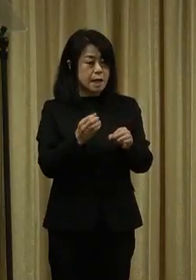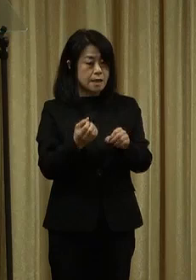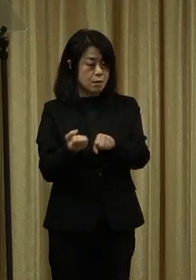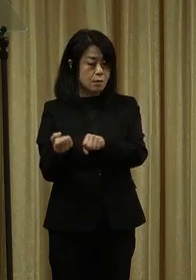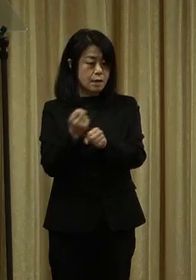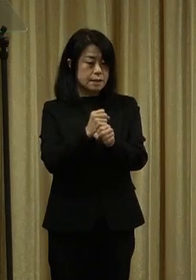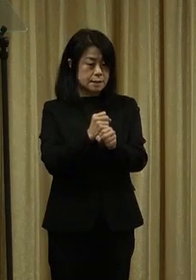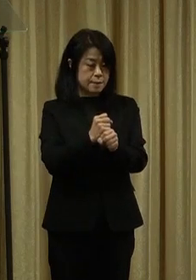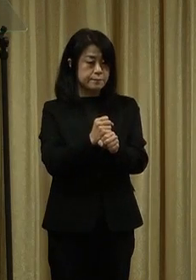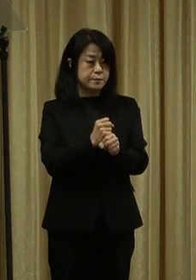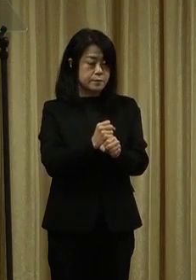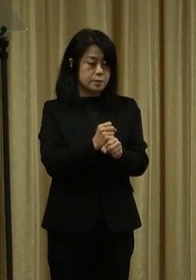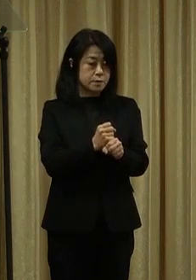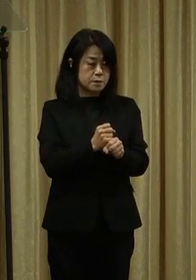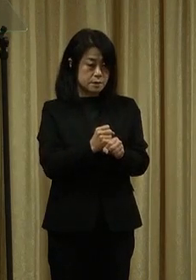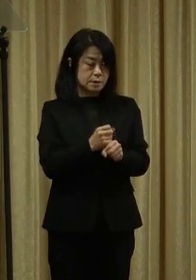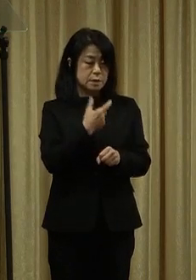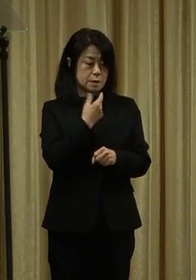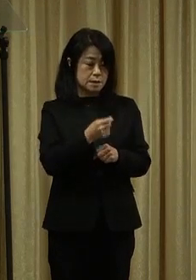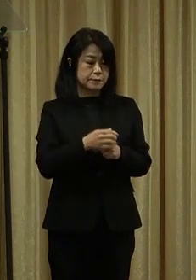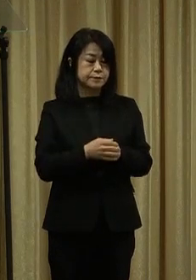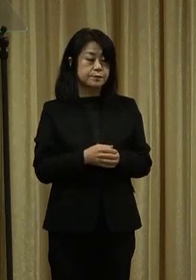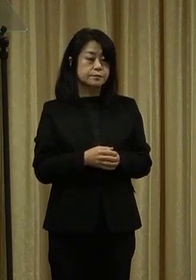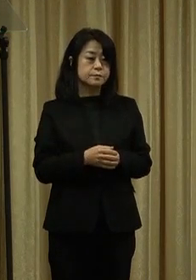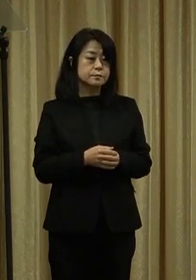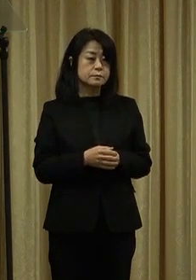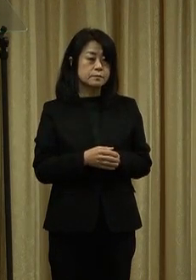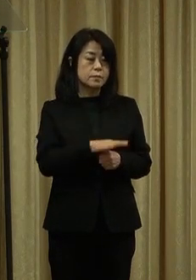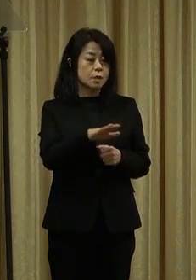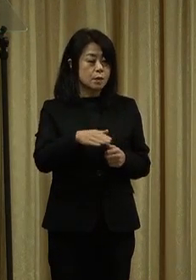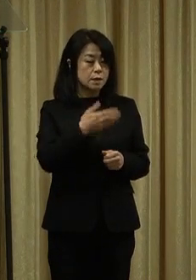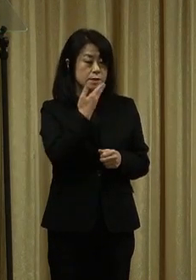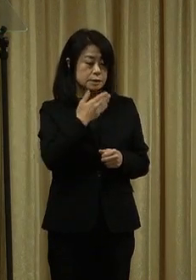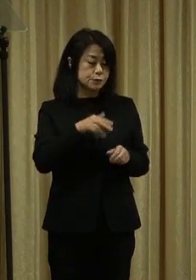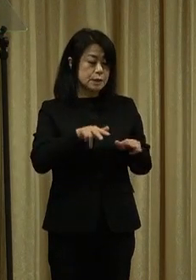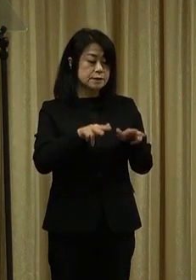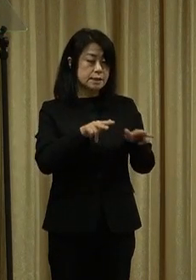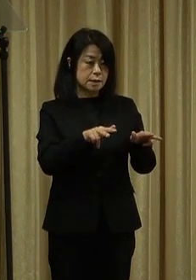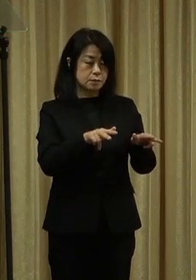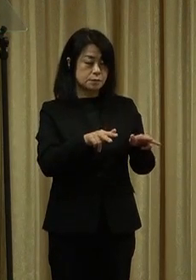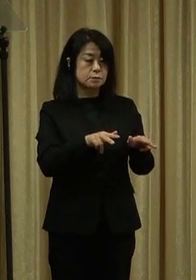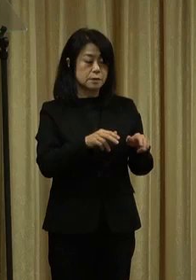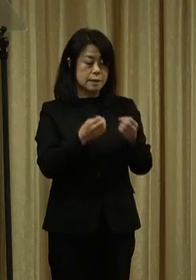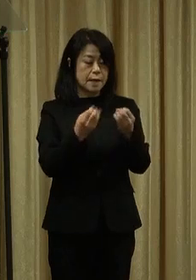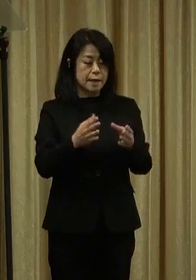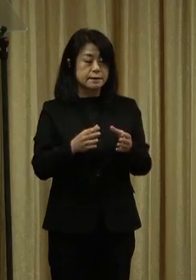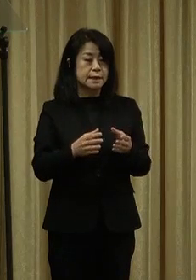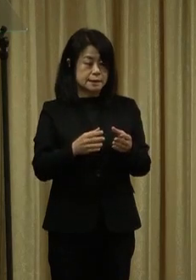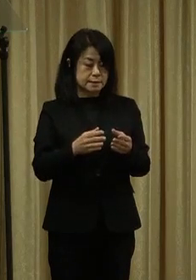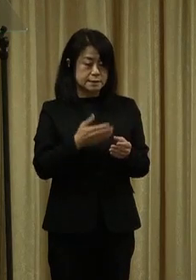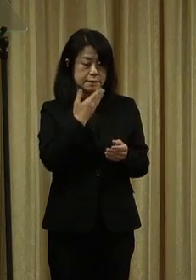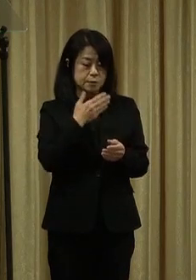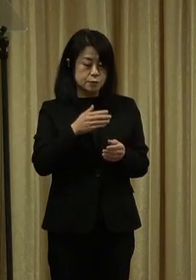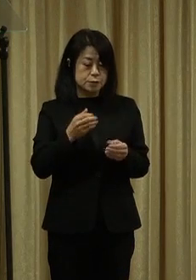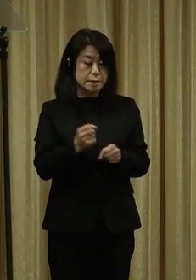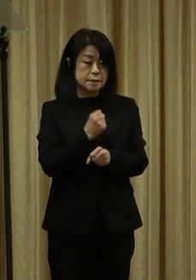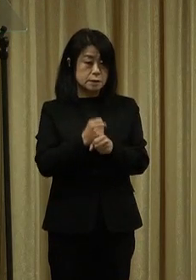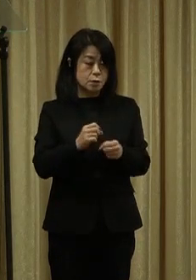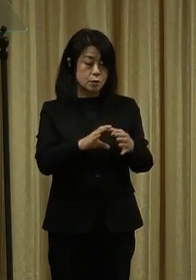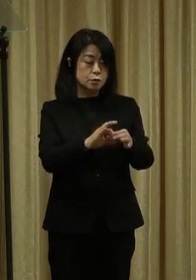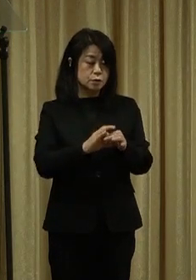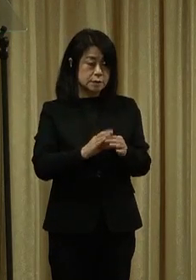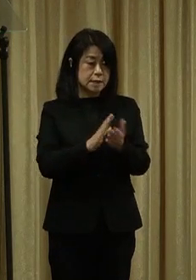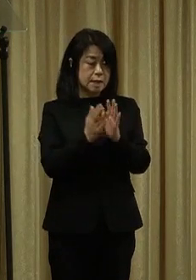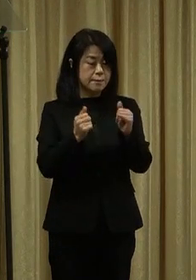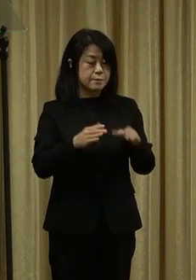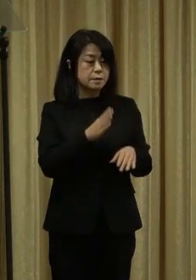させる都市にしたいと考えています。これらの重点政策をはじめとする新規重点事業を通じ、県民の